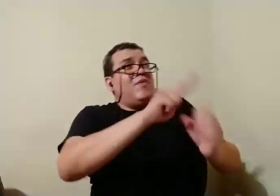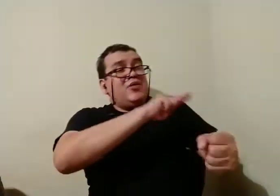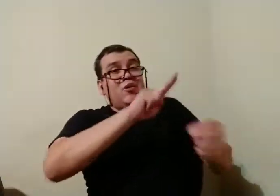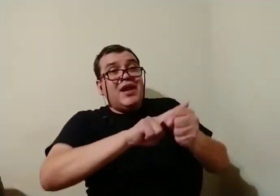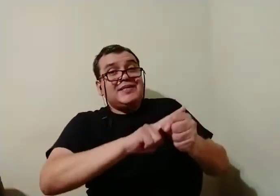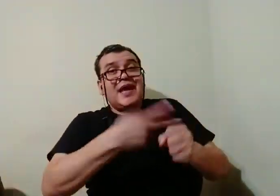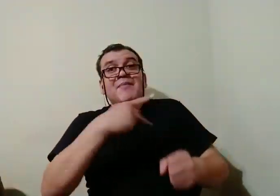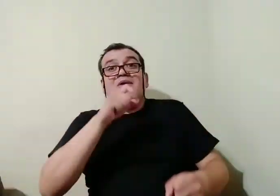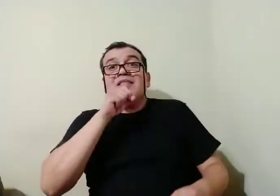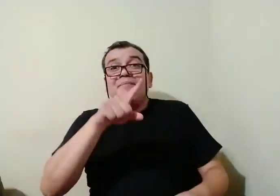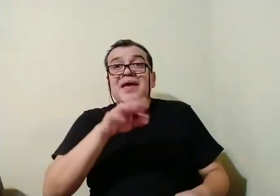en la página